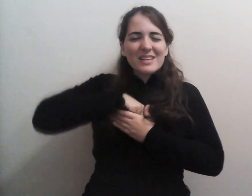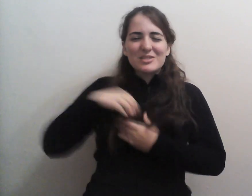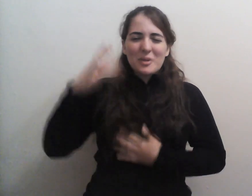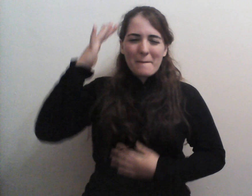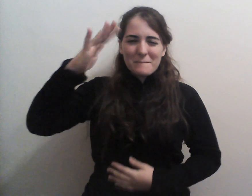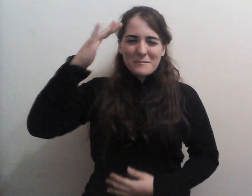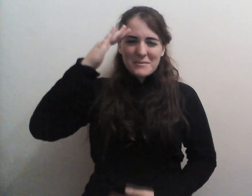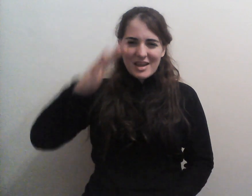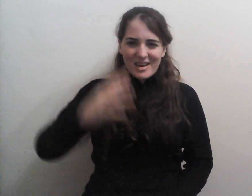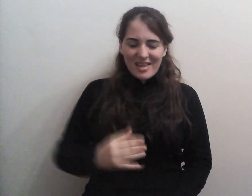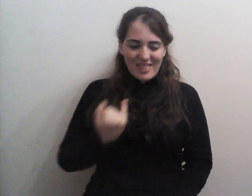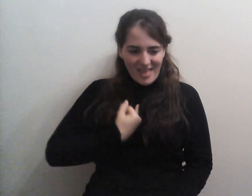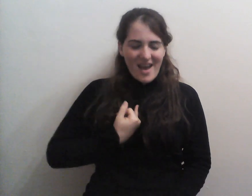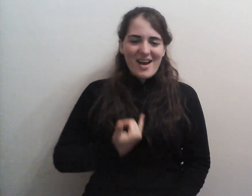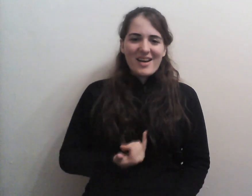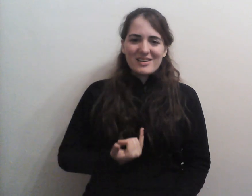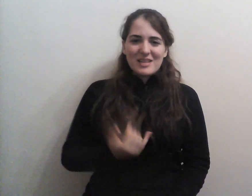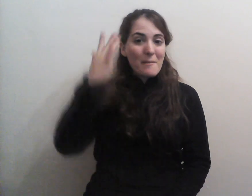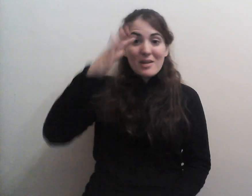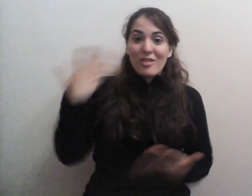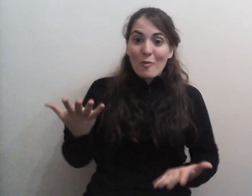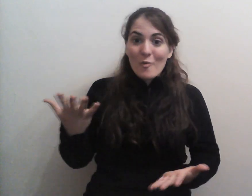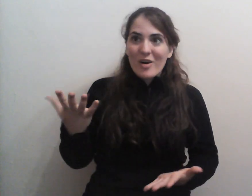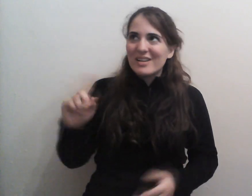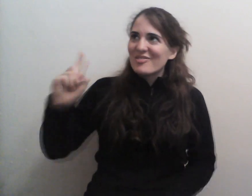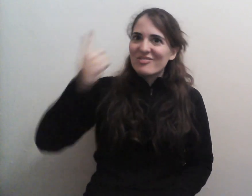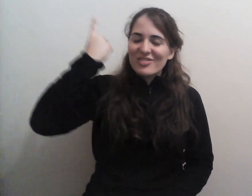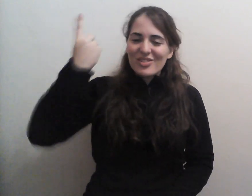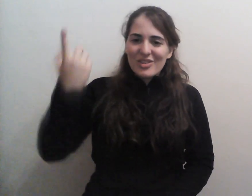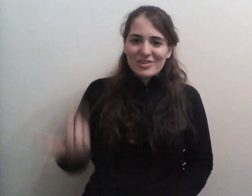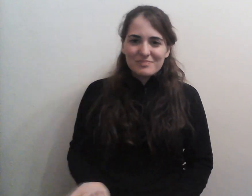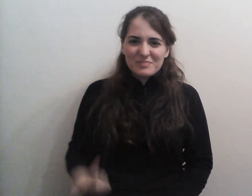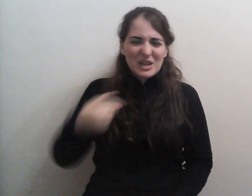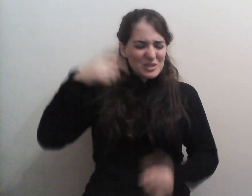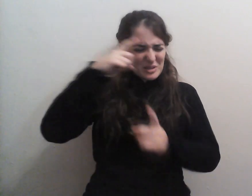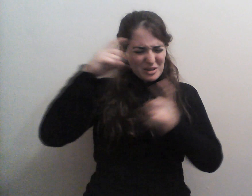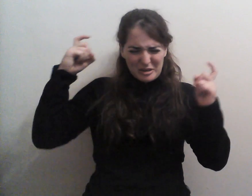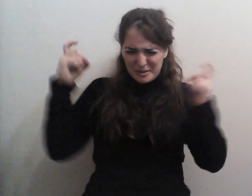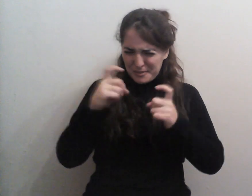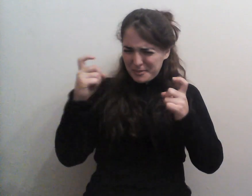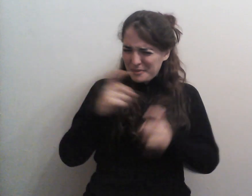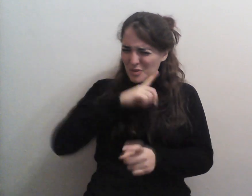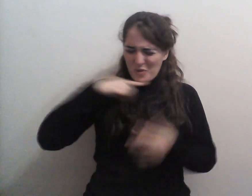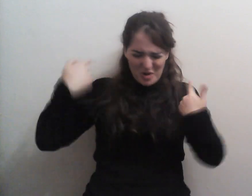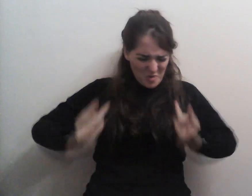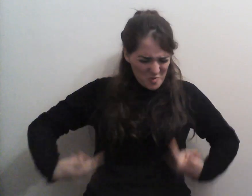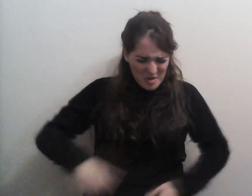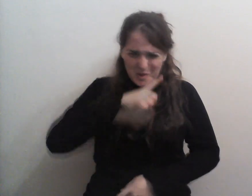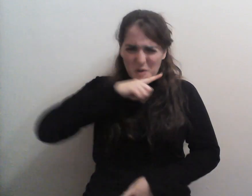Mi esperanza eres tú, Señor. Estoy hecho polvo, tengo dolores de cabeza, dolores por todo el cuerpo, pero espero en